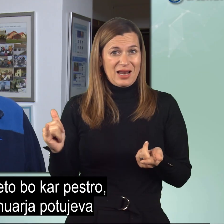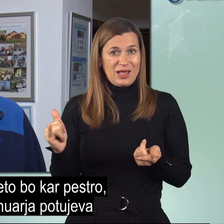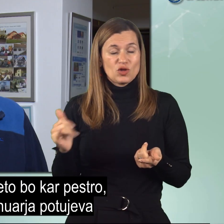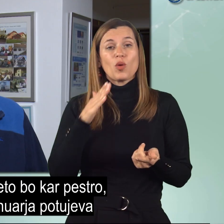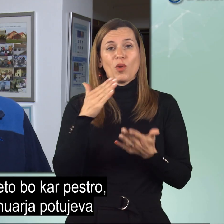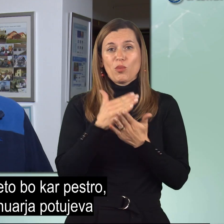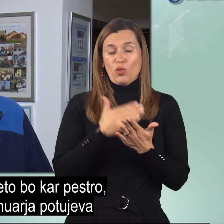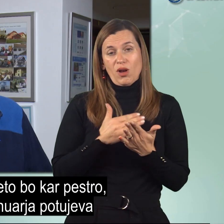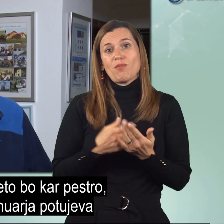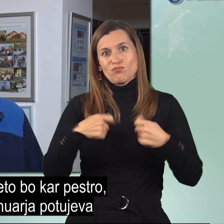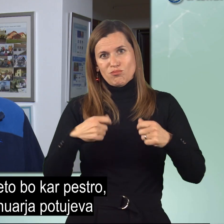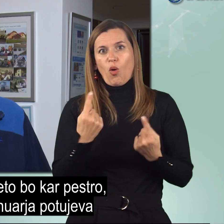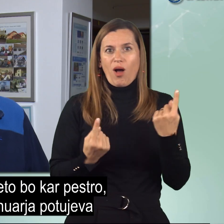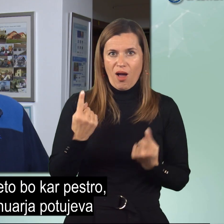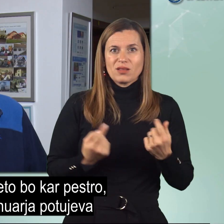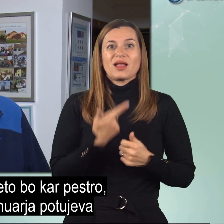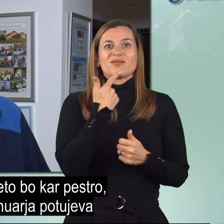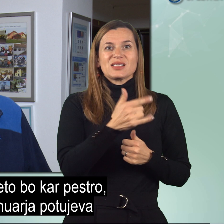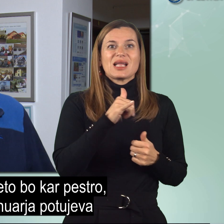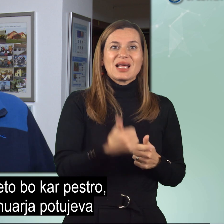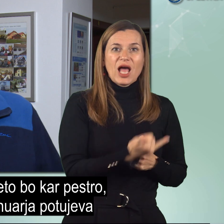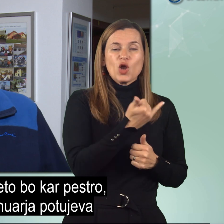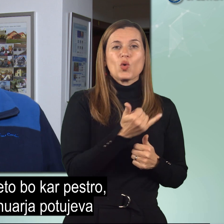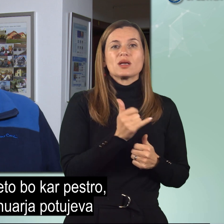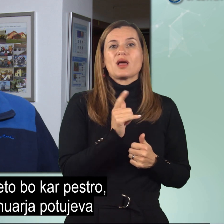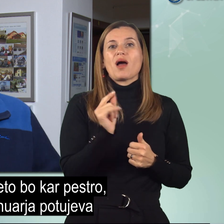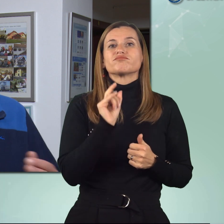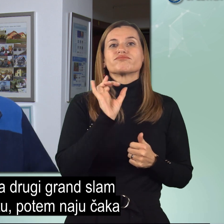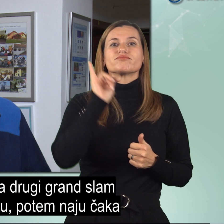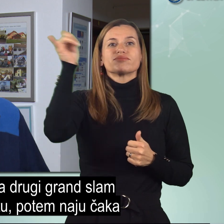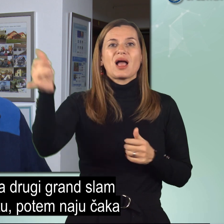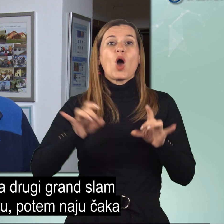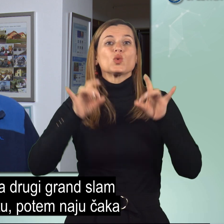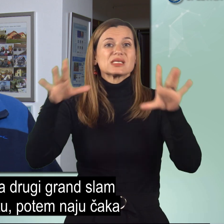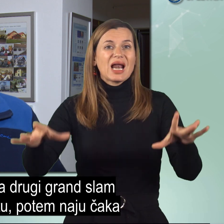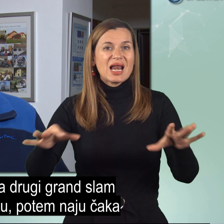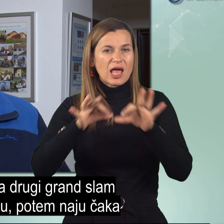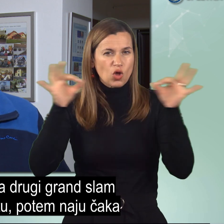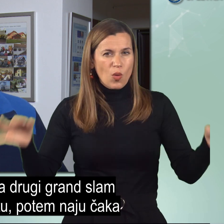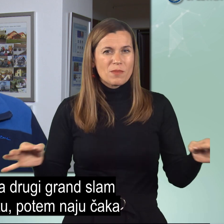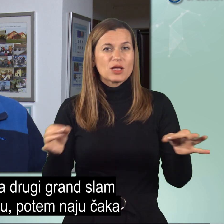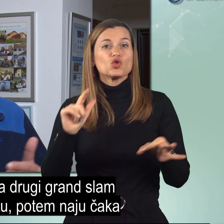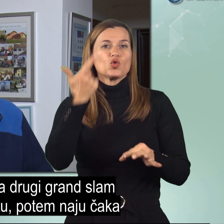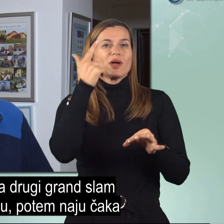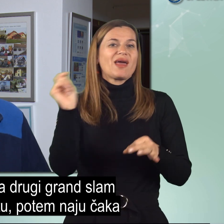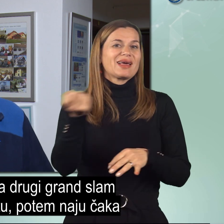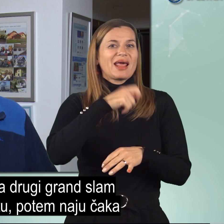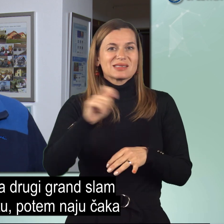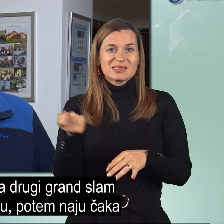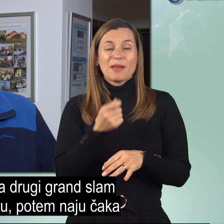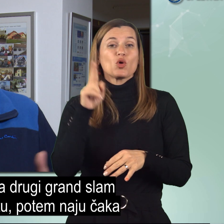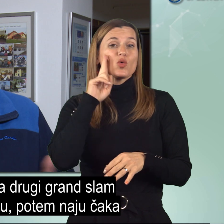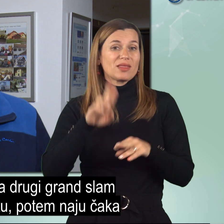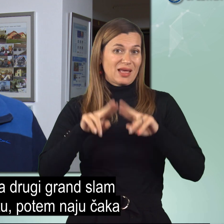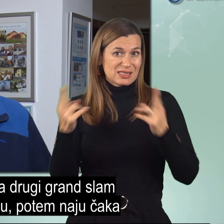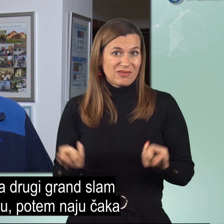Naslednje leto bo program kar pester, saj 20. januarja potuje na Australian Open, na drugi Grand Slam gluhih